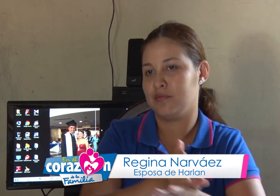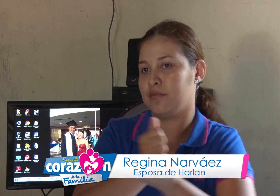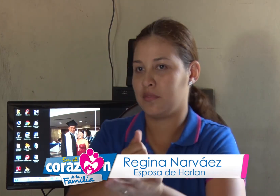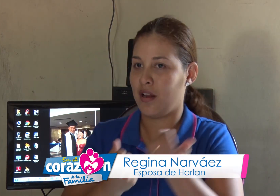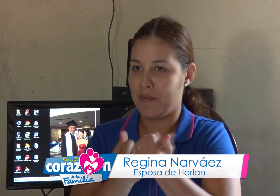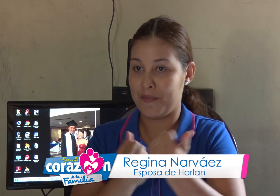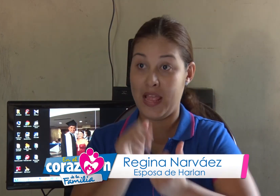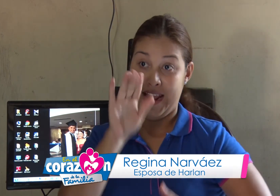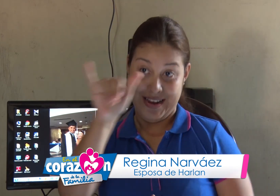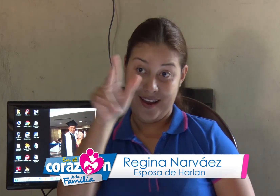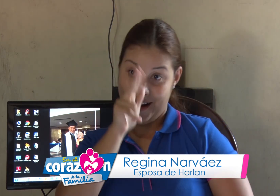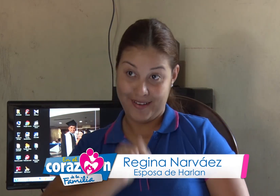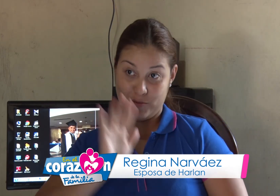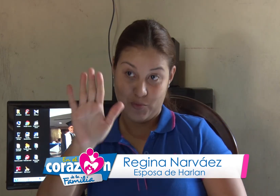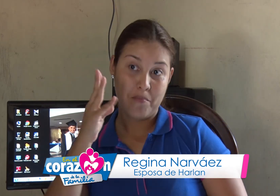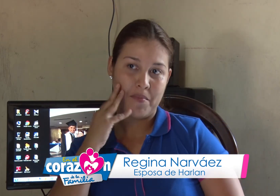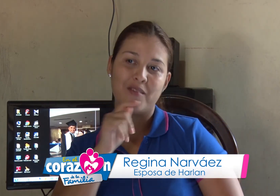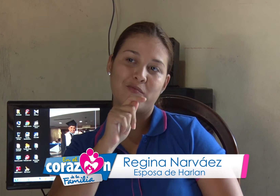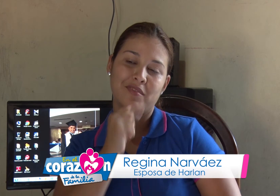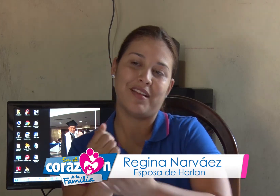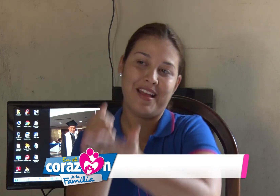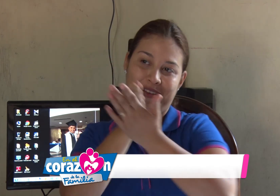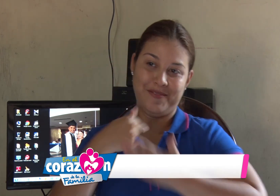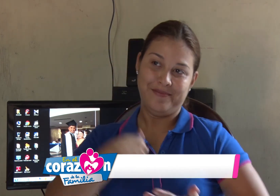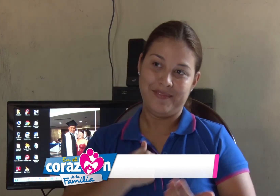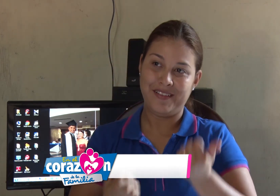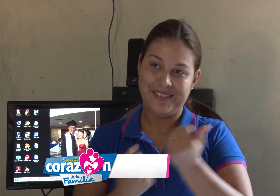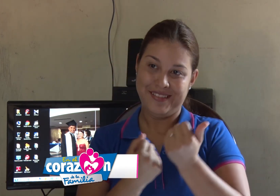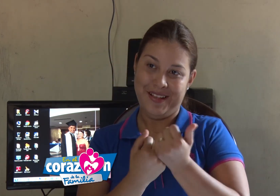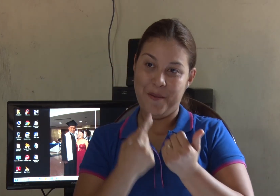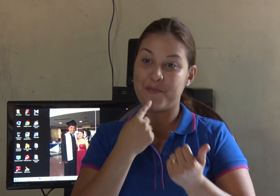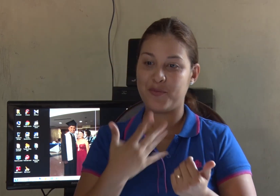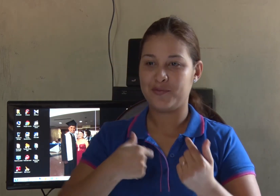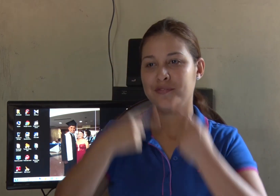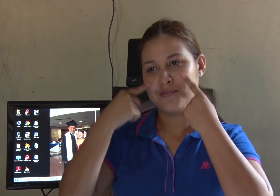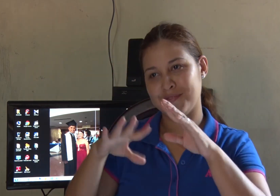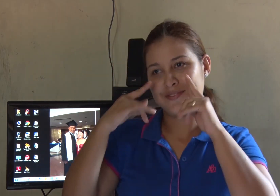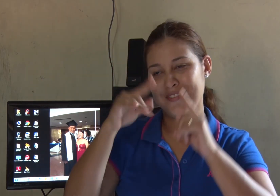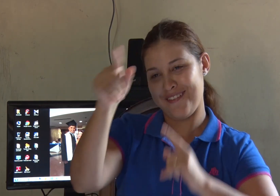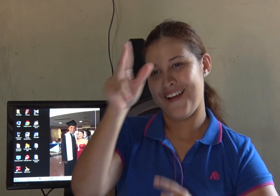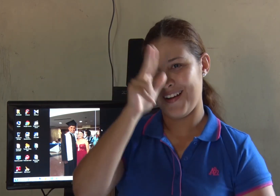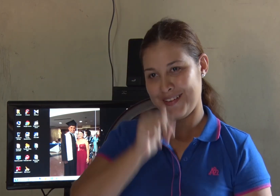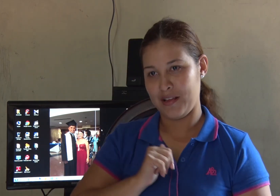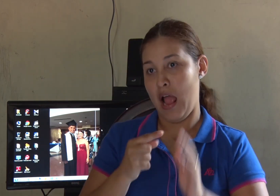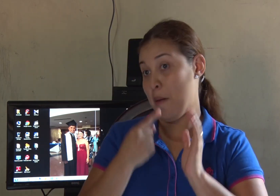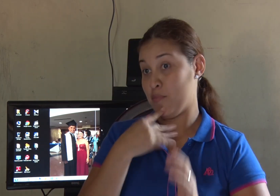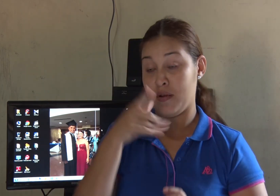Bueno, mi familia siempre ha sido apegada a Harlan, siempre lo han apoyado. Lo conocen desde